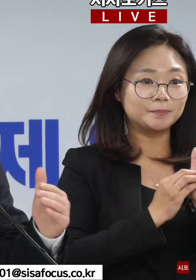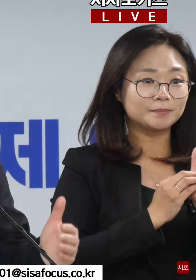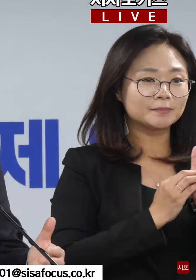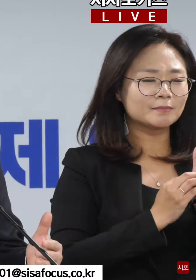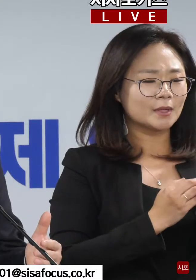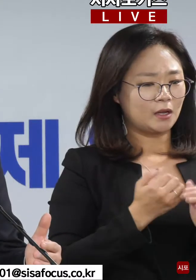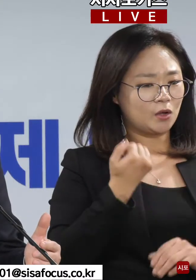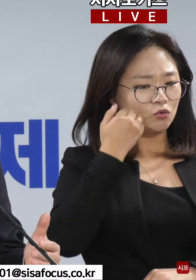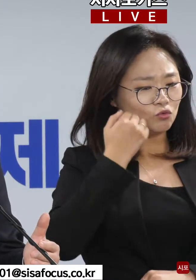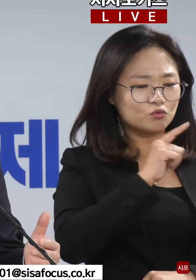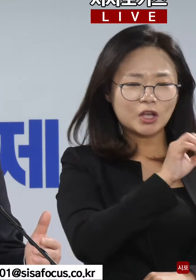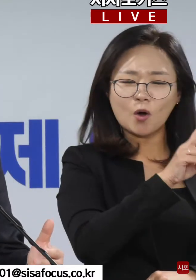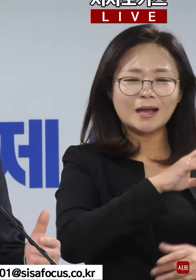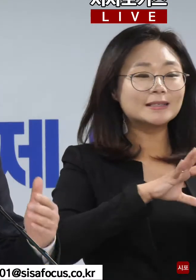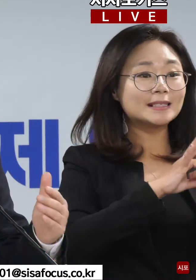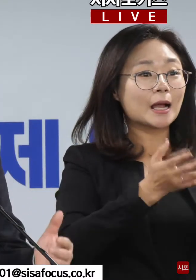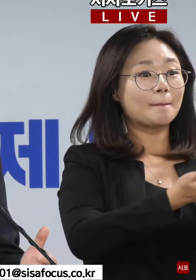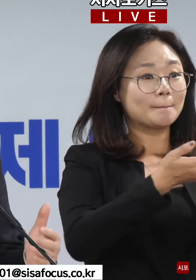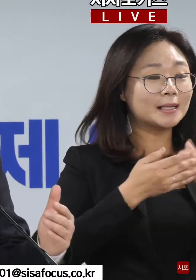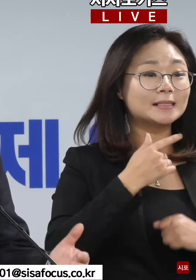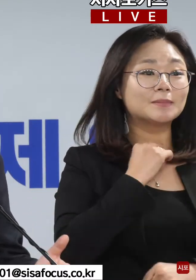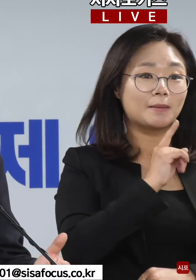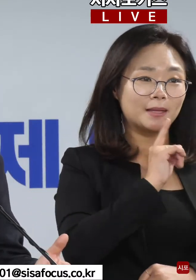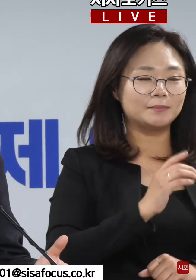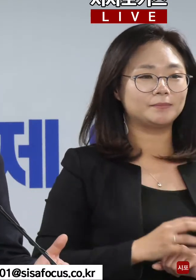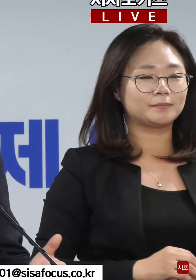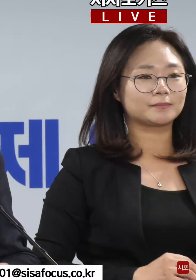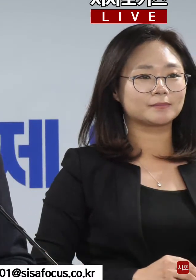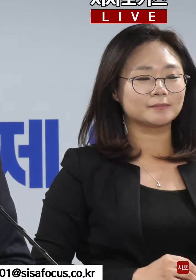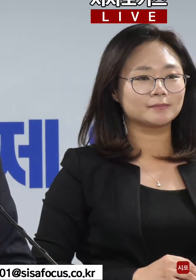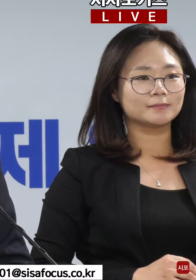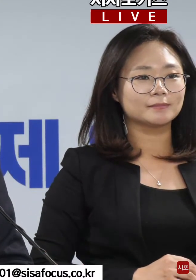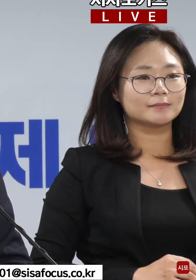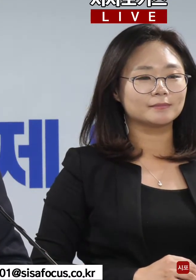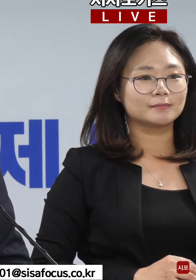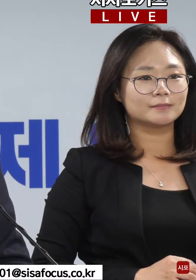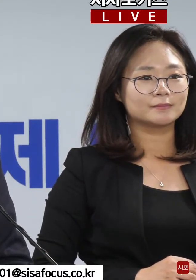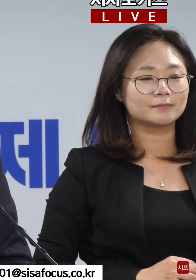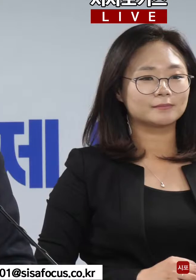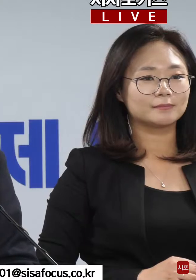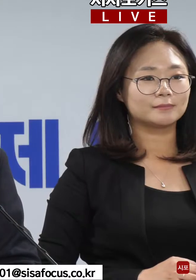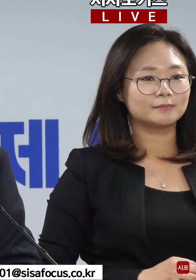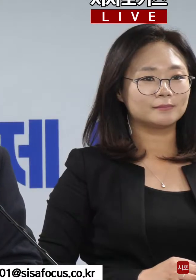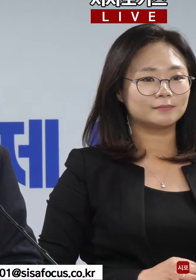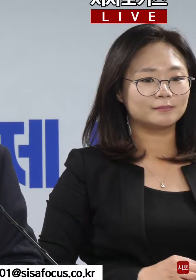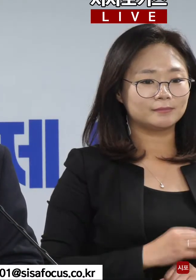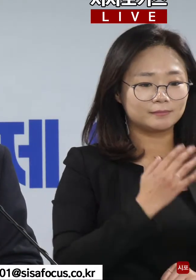진영에 구속되지 않겠다. 광범위하게 인재를 쓰고 정책을 채택하겠다는 말씀이라는 점 말씀드립니다.